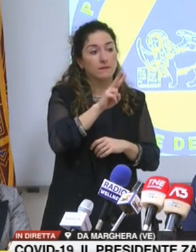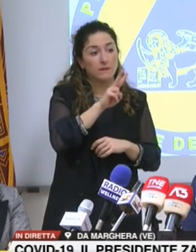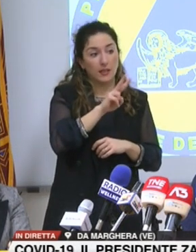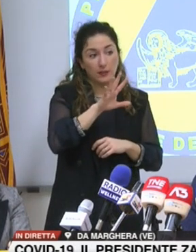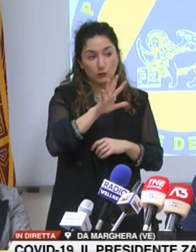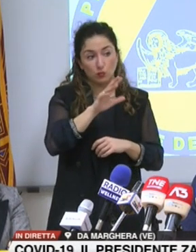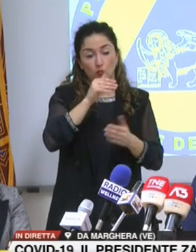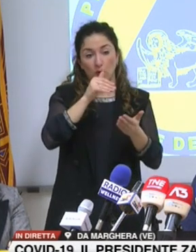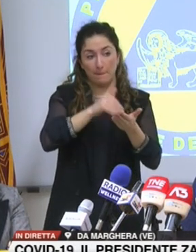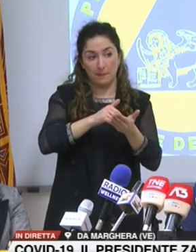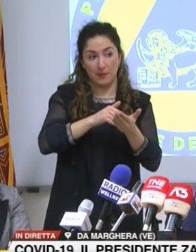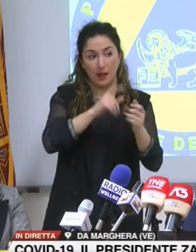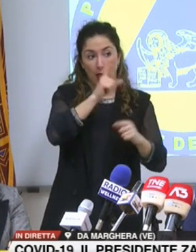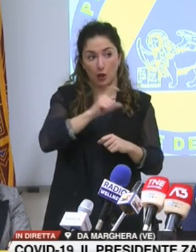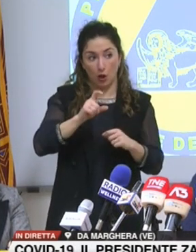non andremo lontano.